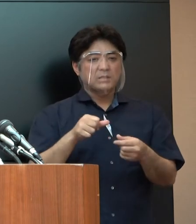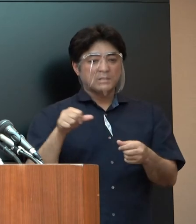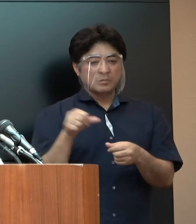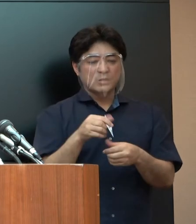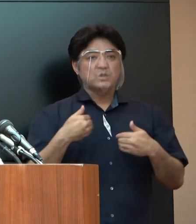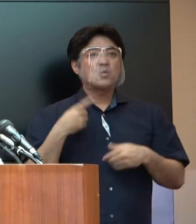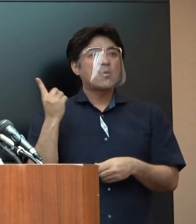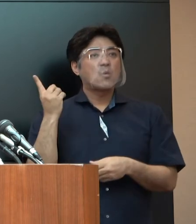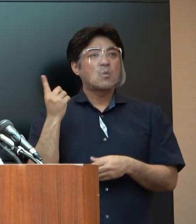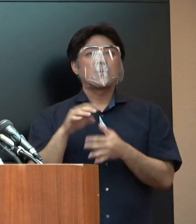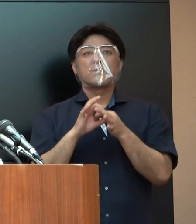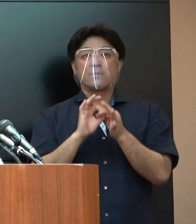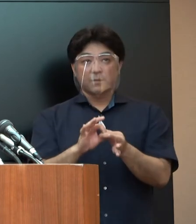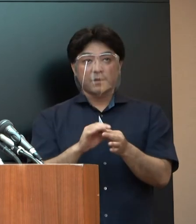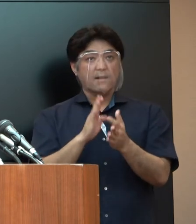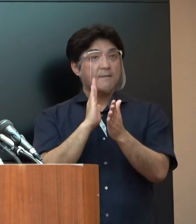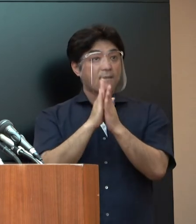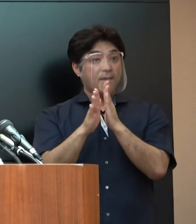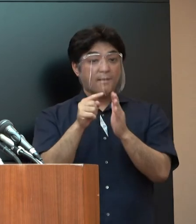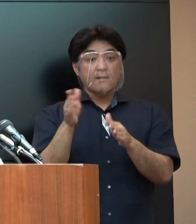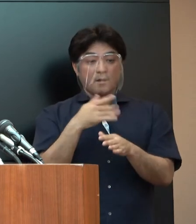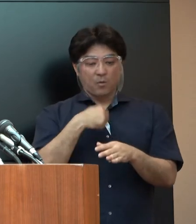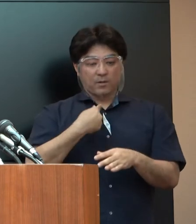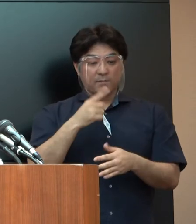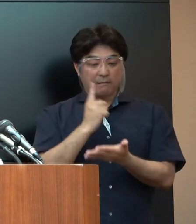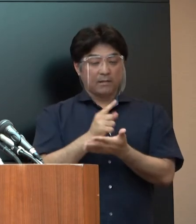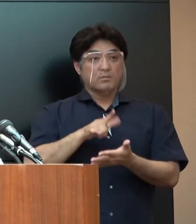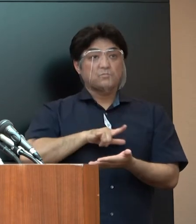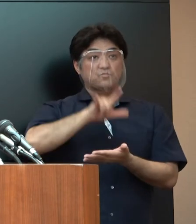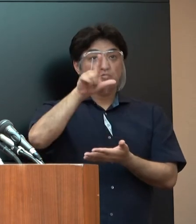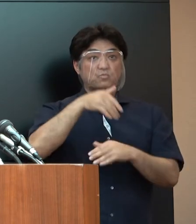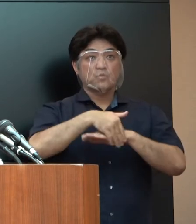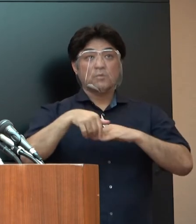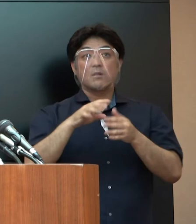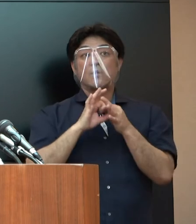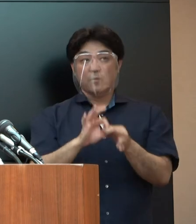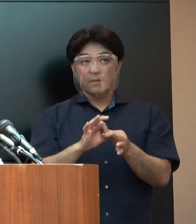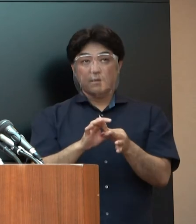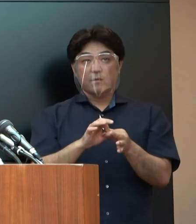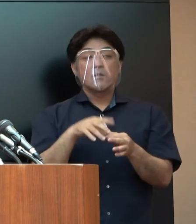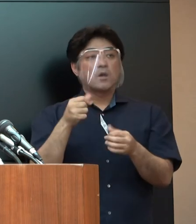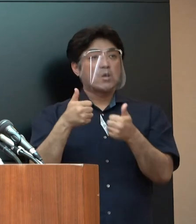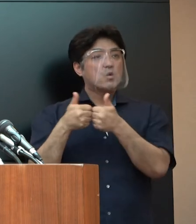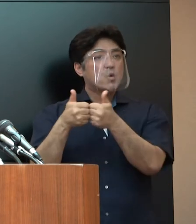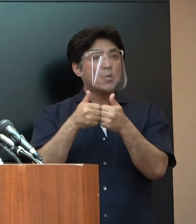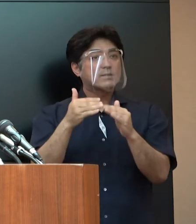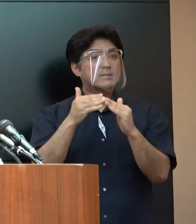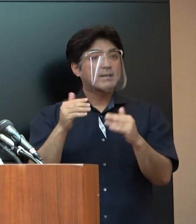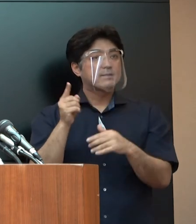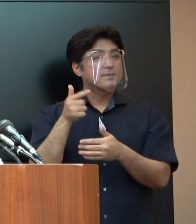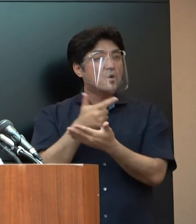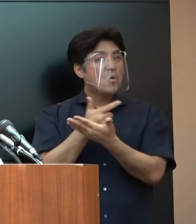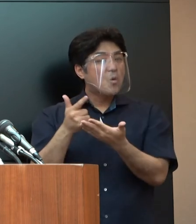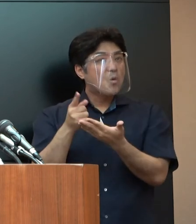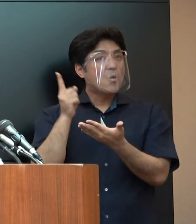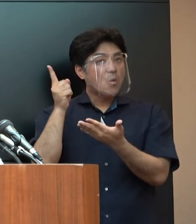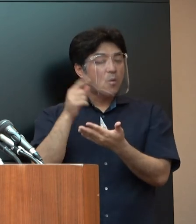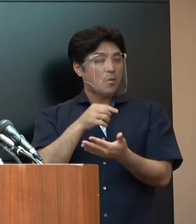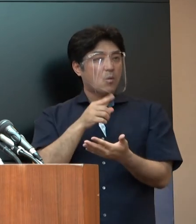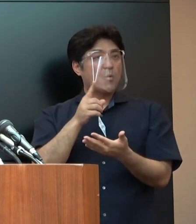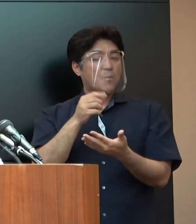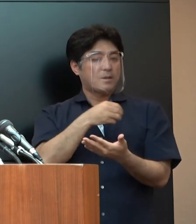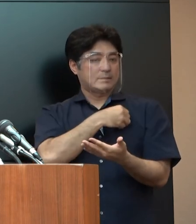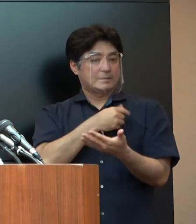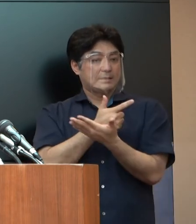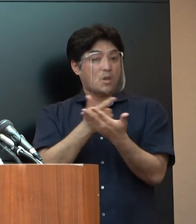ので、今回は、まあ、県からは私一人ですが、過疎協議会の役員の方々と一